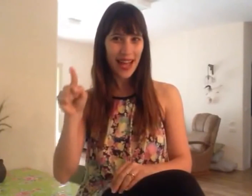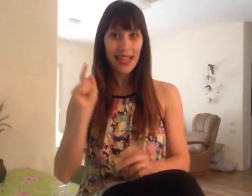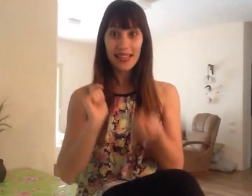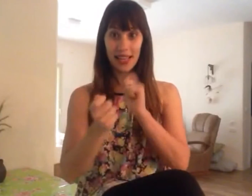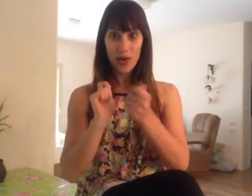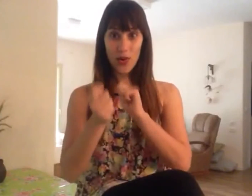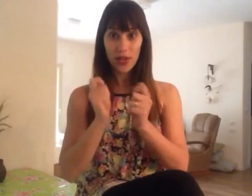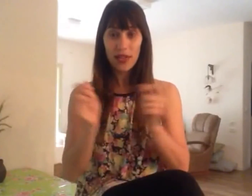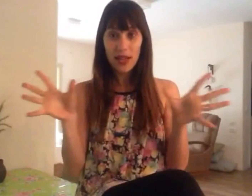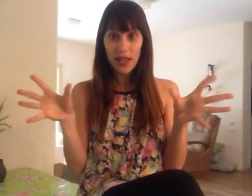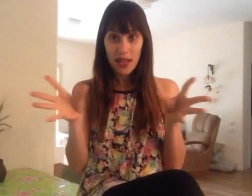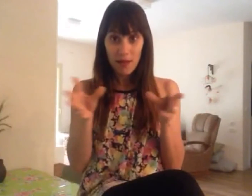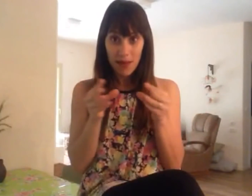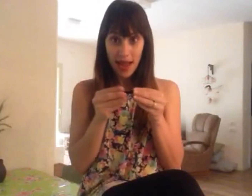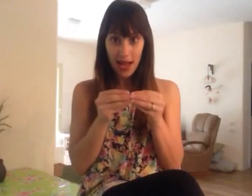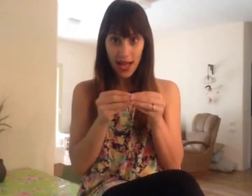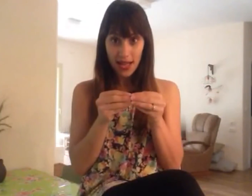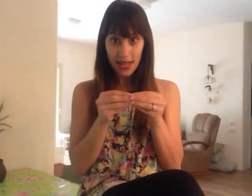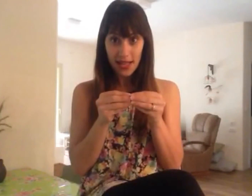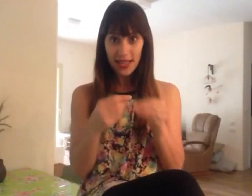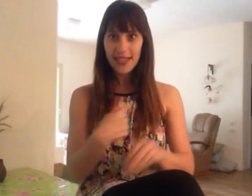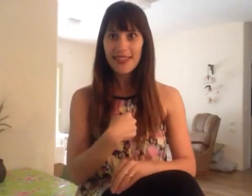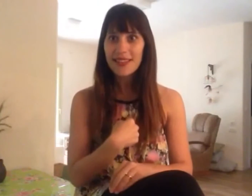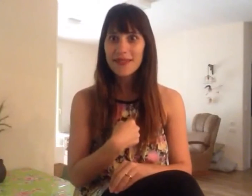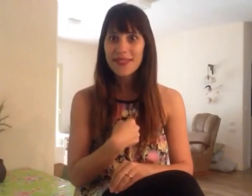אולי תרקוד ביחד איתי.